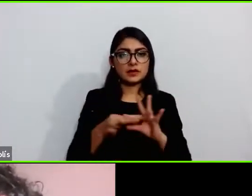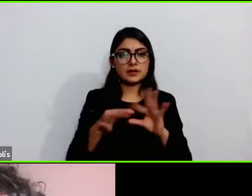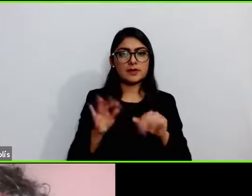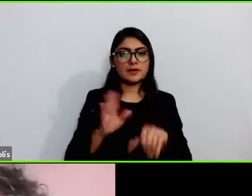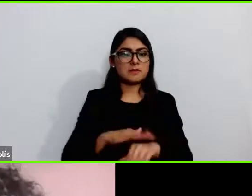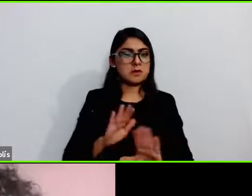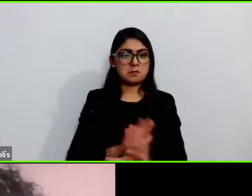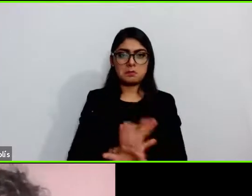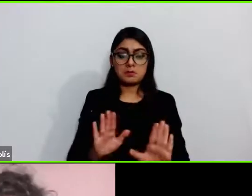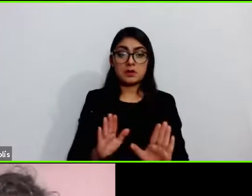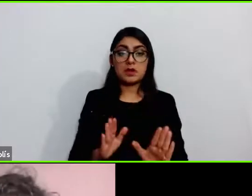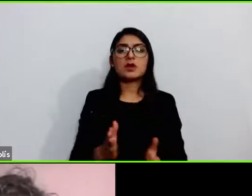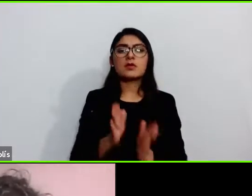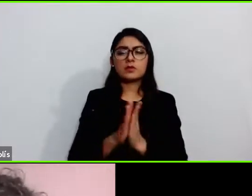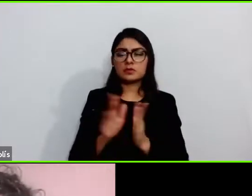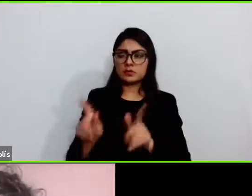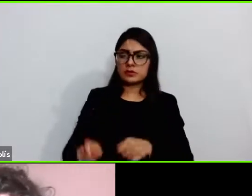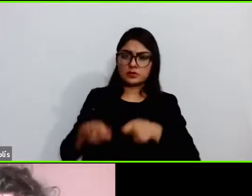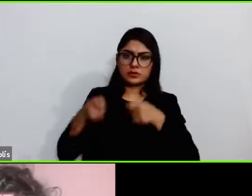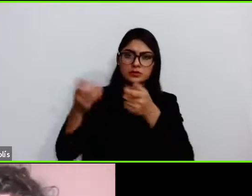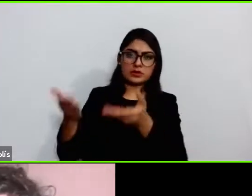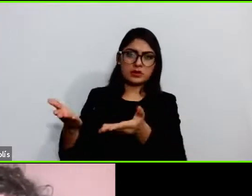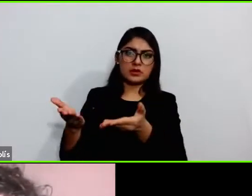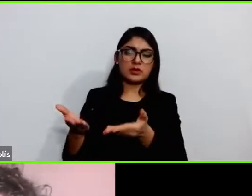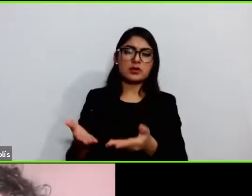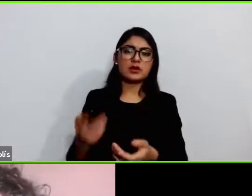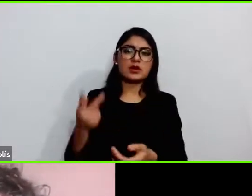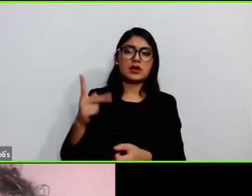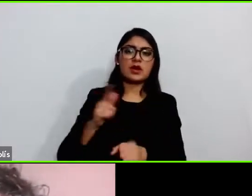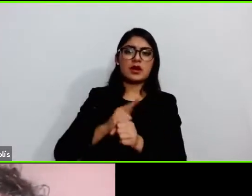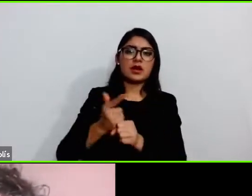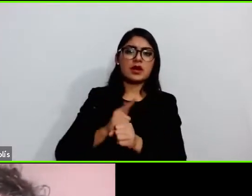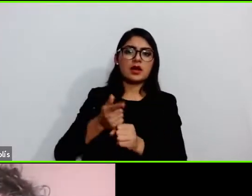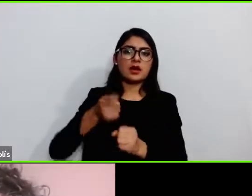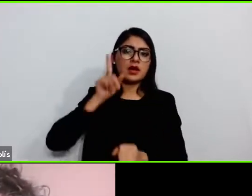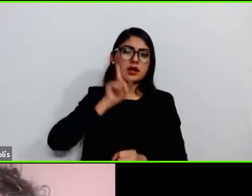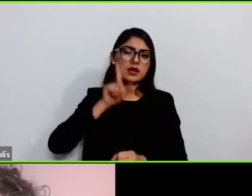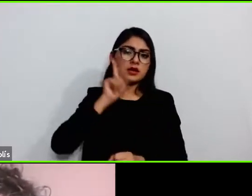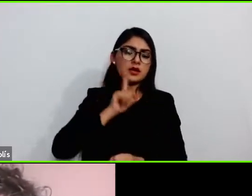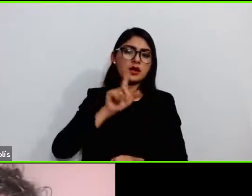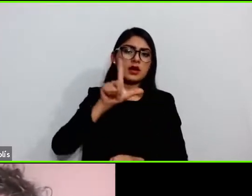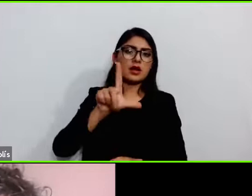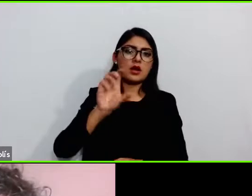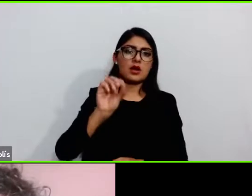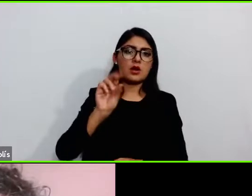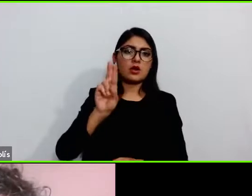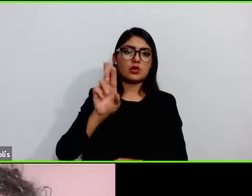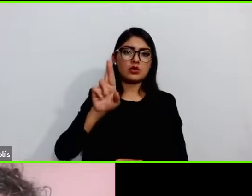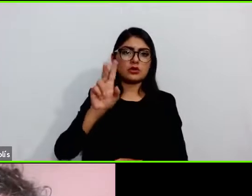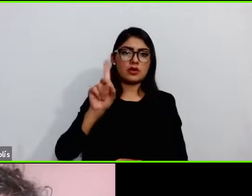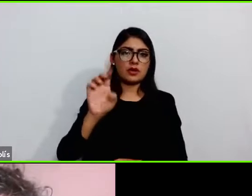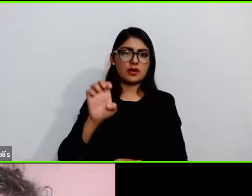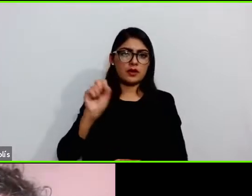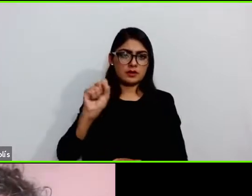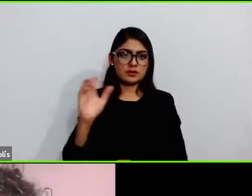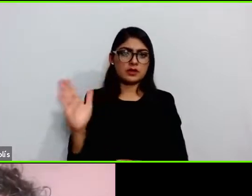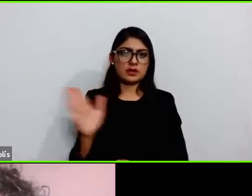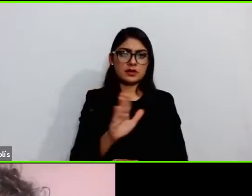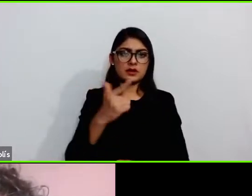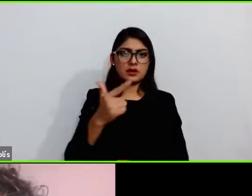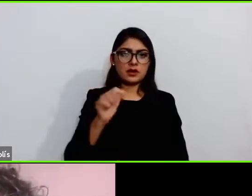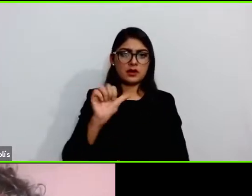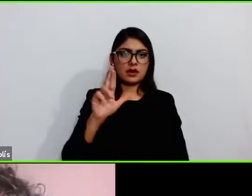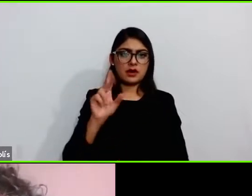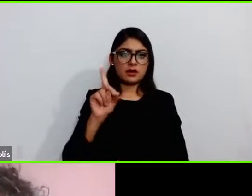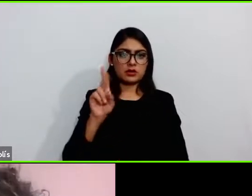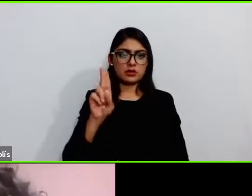la palabra a la licenciada Lourdes Garduño, que procederá con la sesión de preguntas y